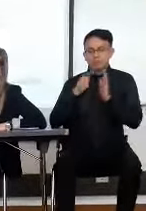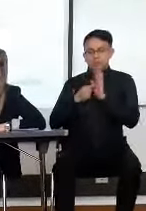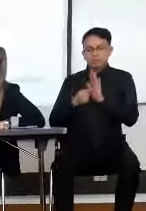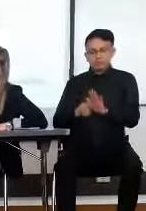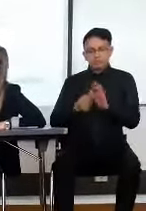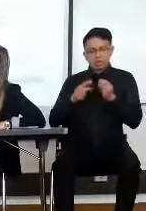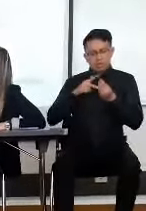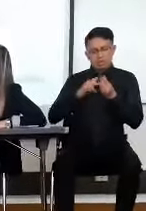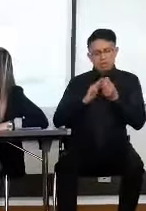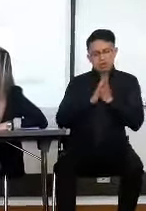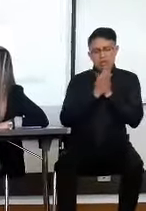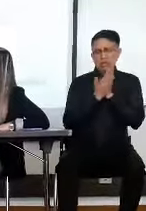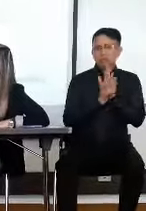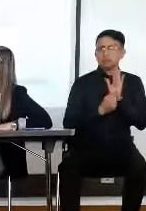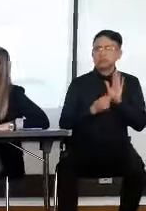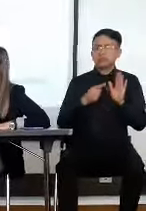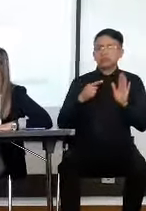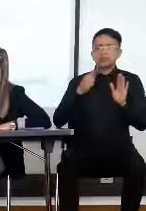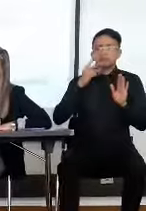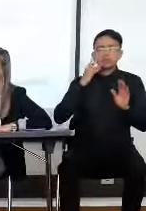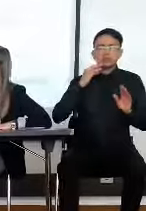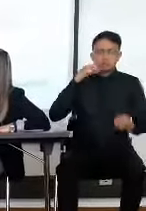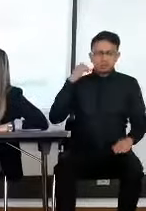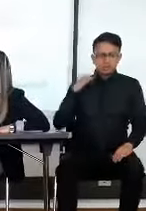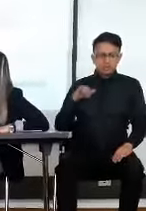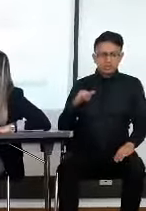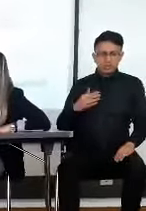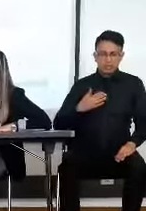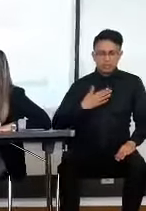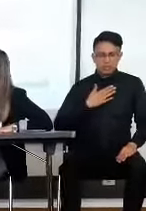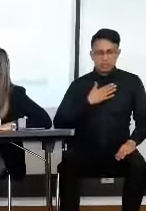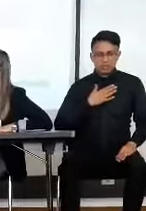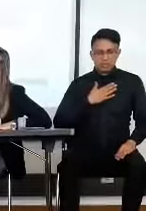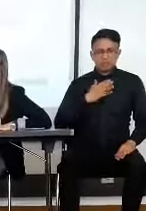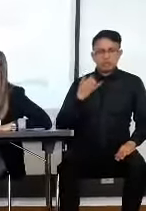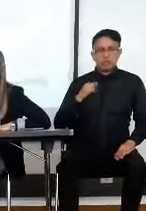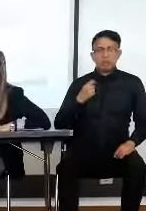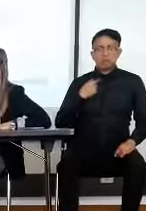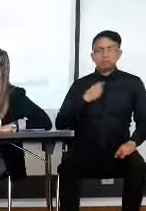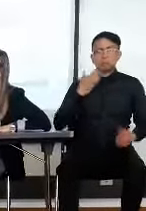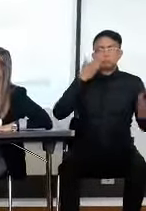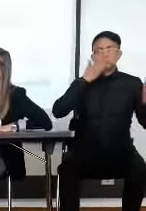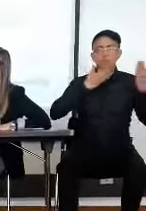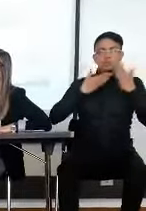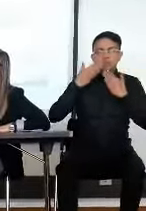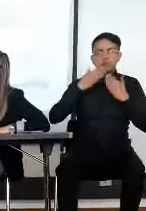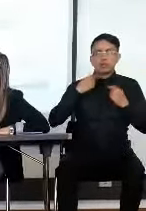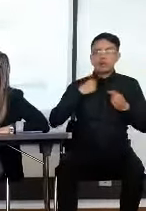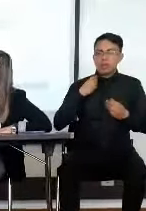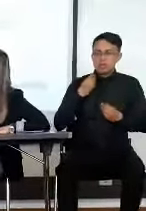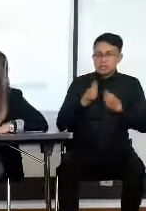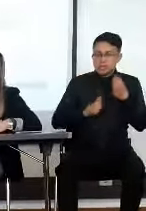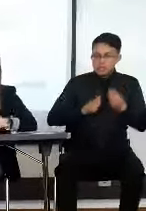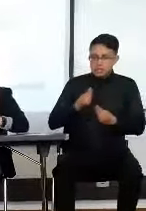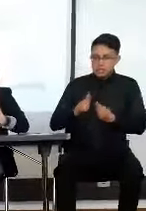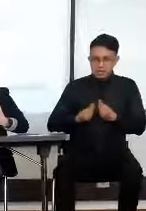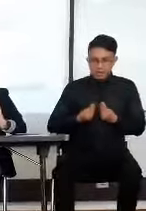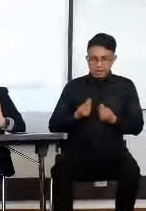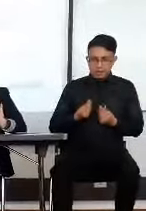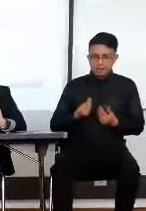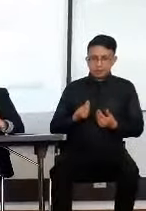herramienta. Yo lo hablo también desde la experiencia. Tuve la oportunidad de probarla, de hacer el ejercicio, de vivir un